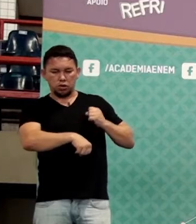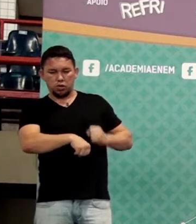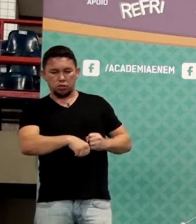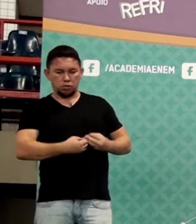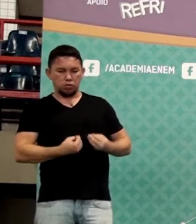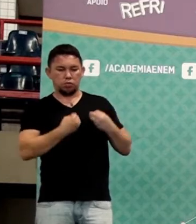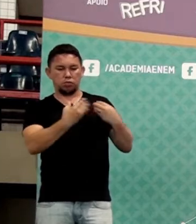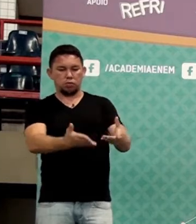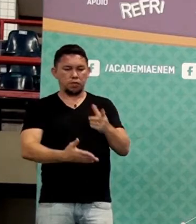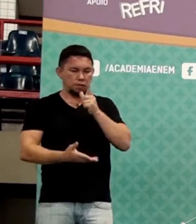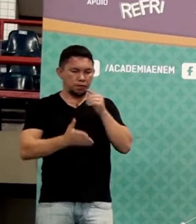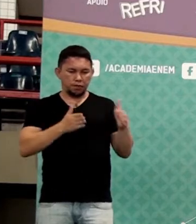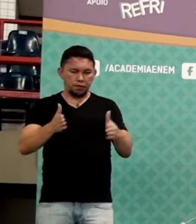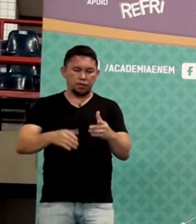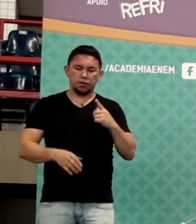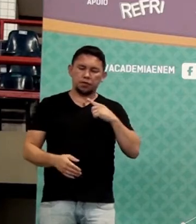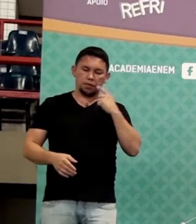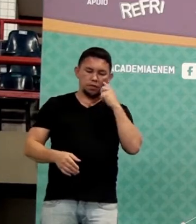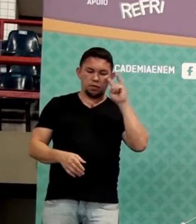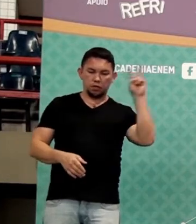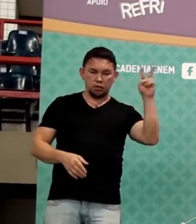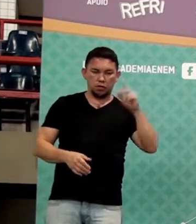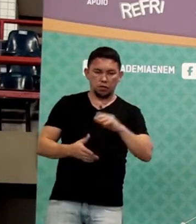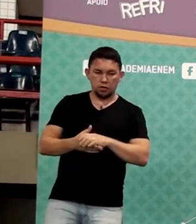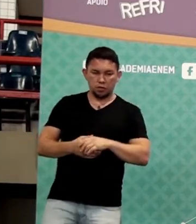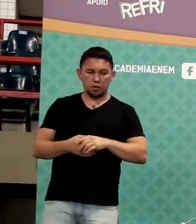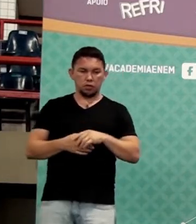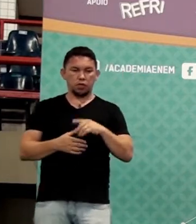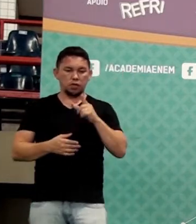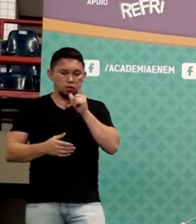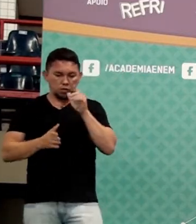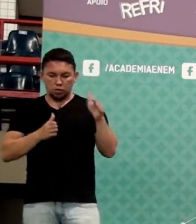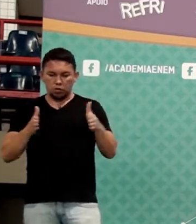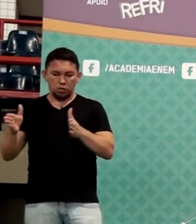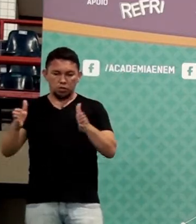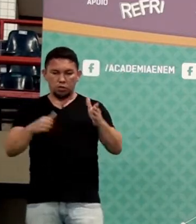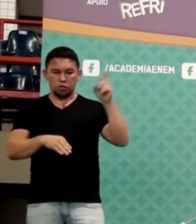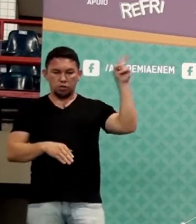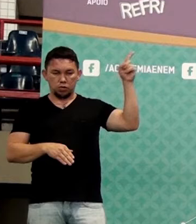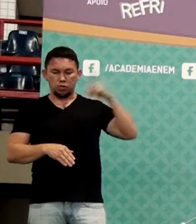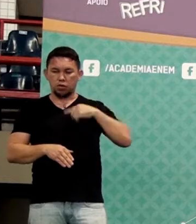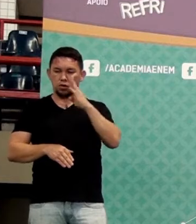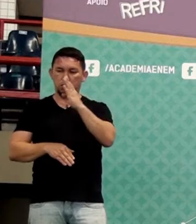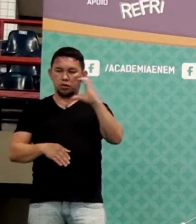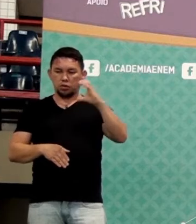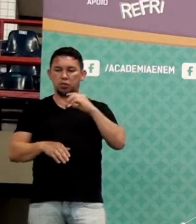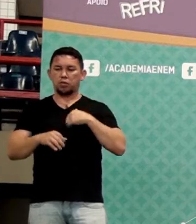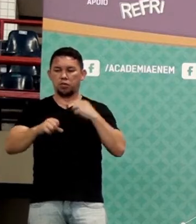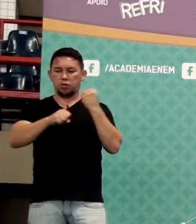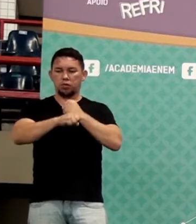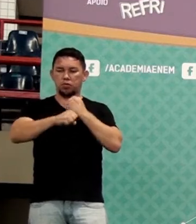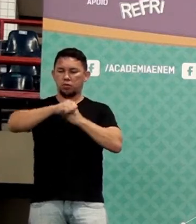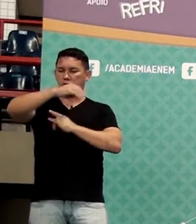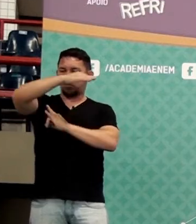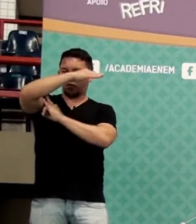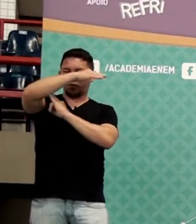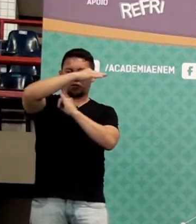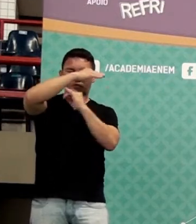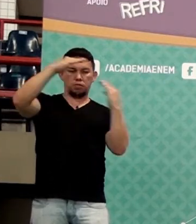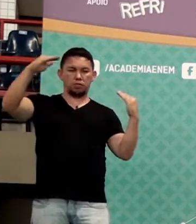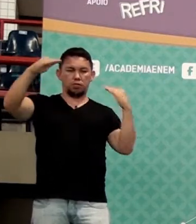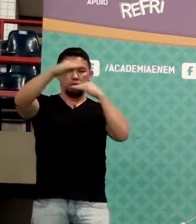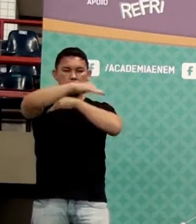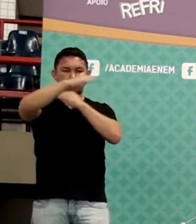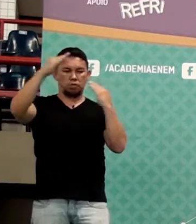rio. Você vê, por exemplo, ali o rio da Barra do Ceará. Depois que fizeram o viaduto, o